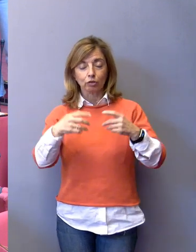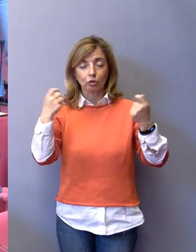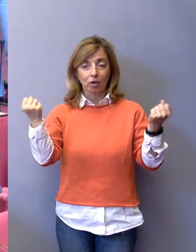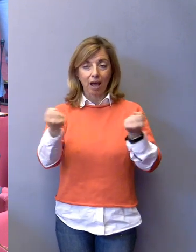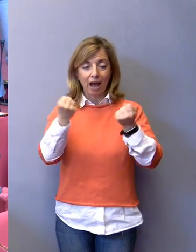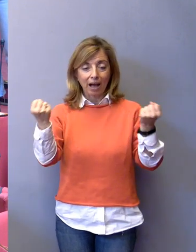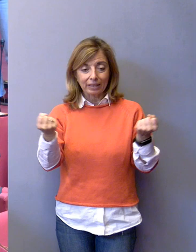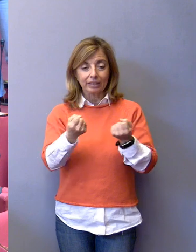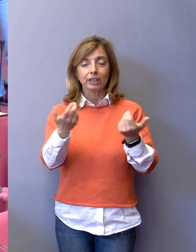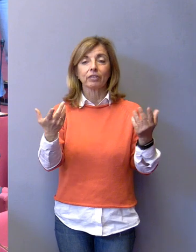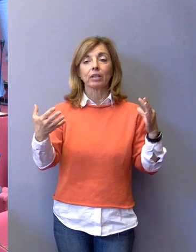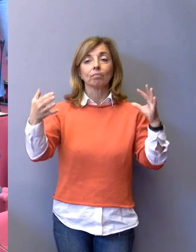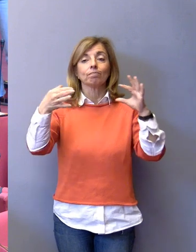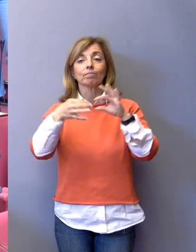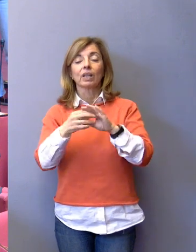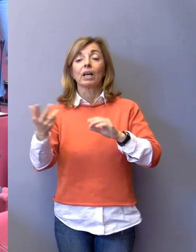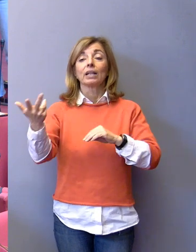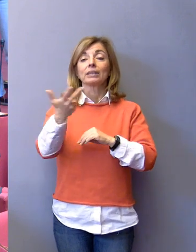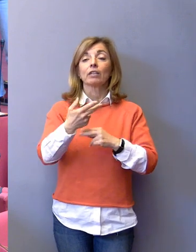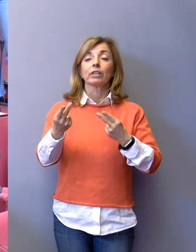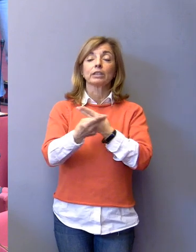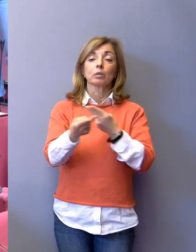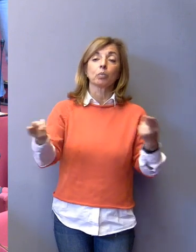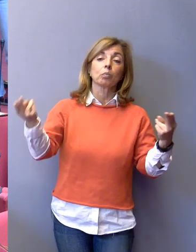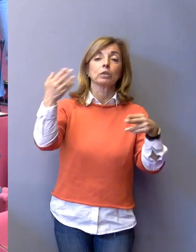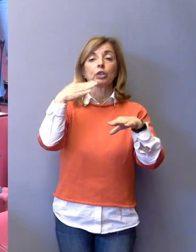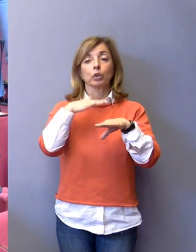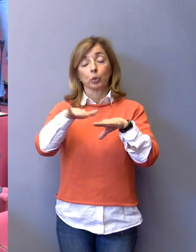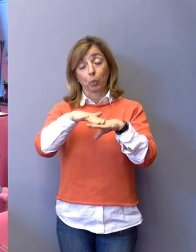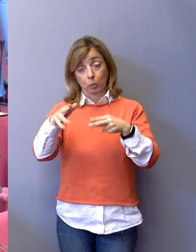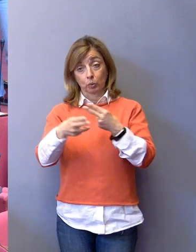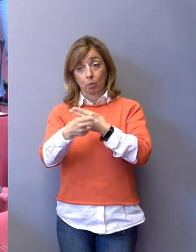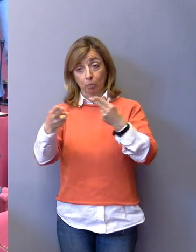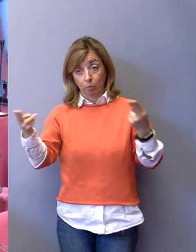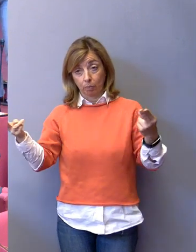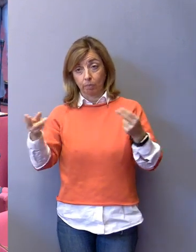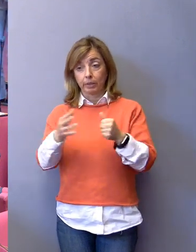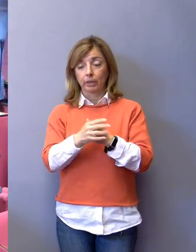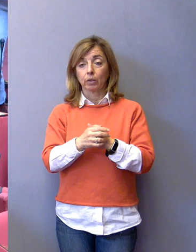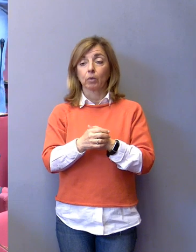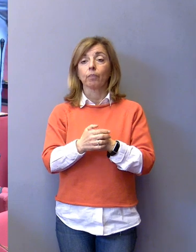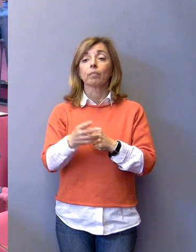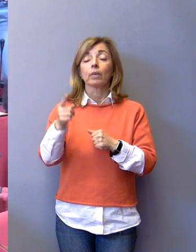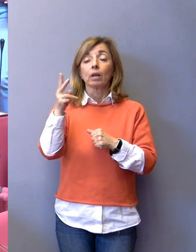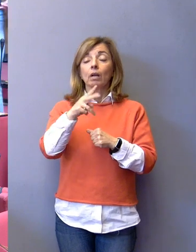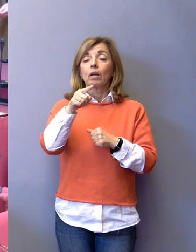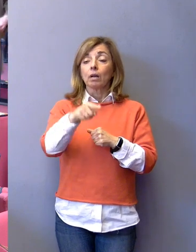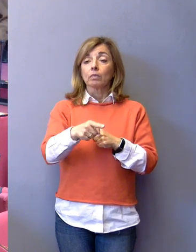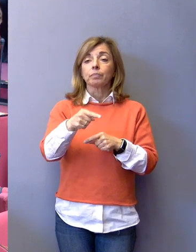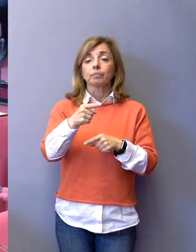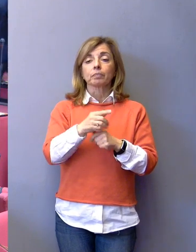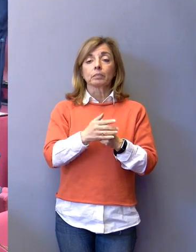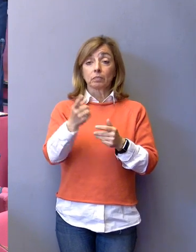riconducibile a servizi pubblici e di uso pubblico la cui consistenza deve risultare preponderante rispetto